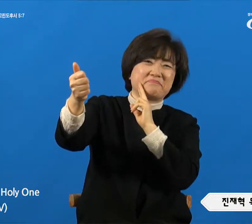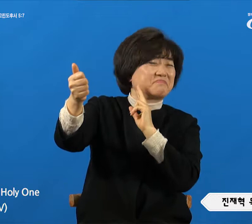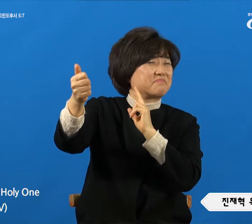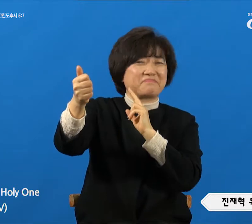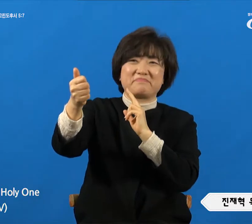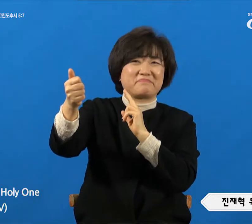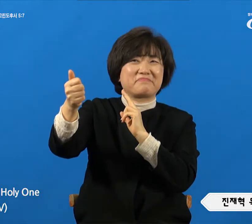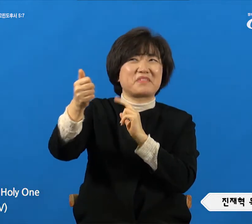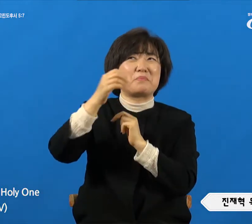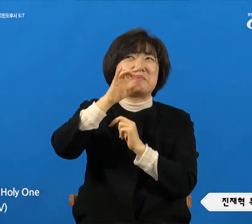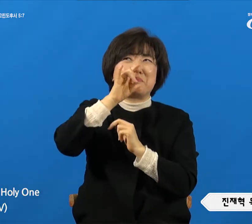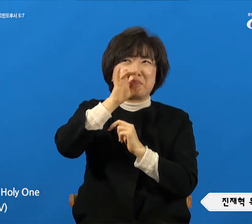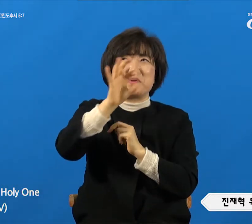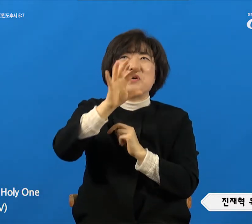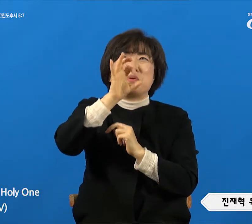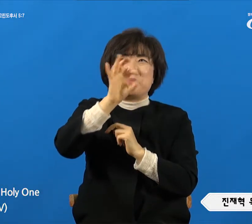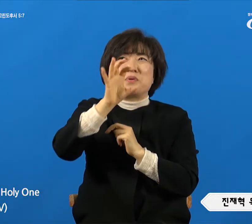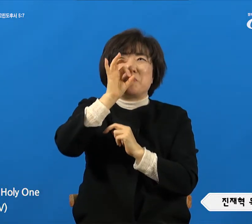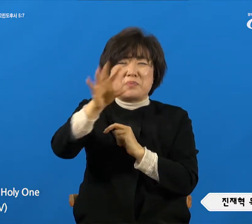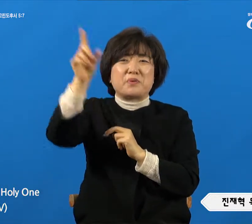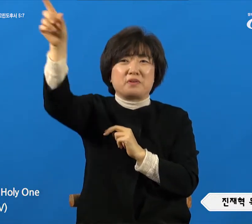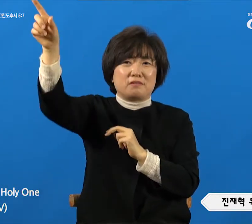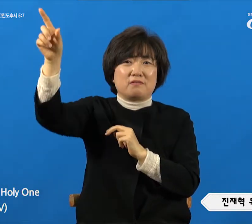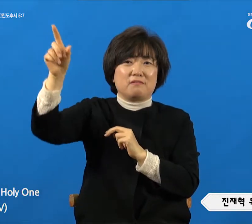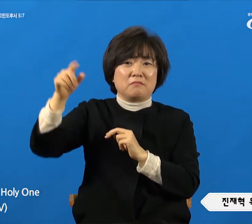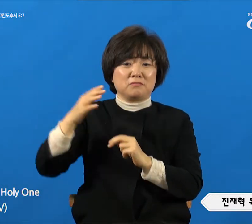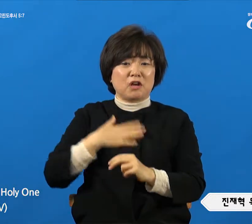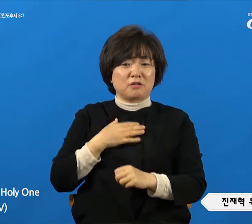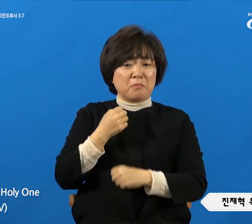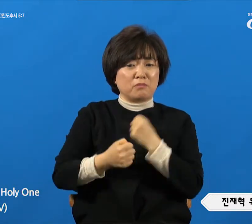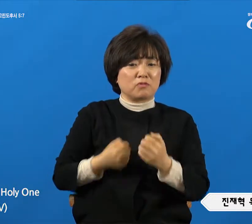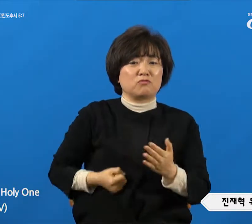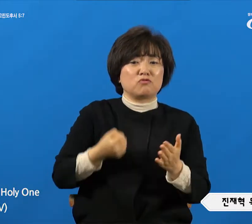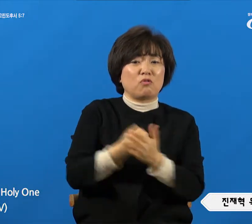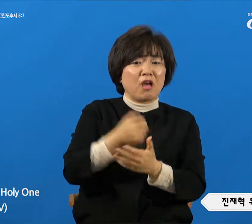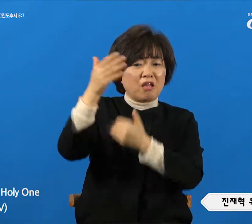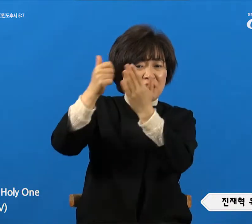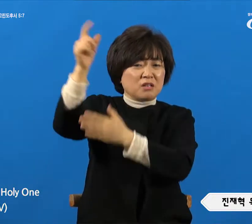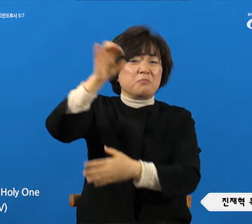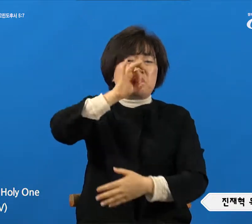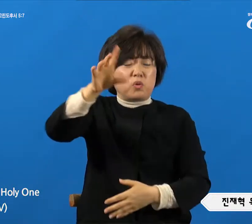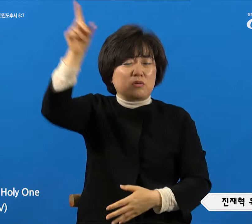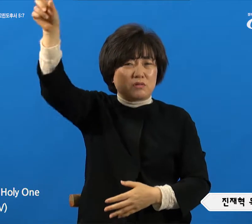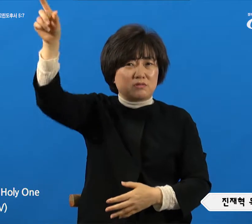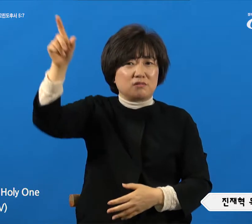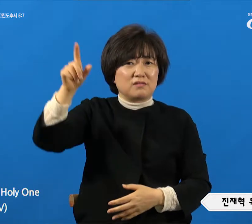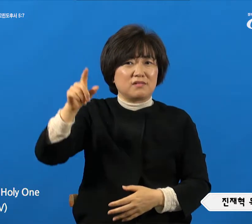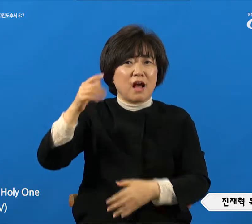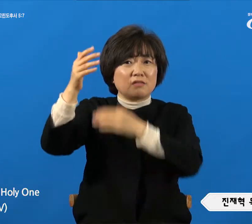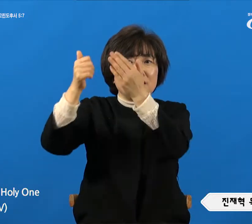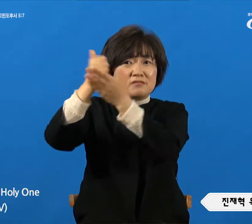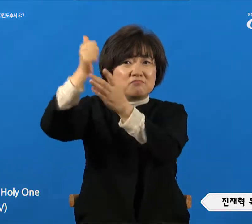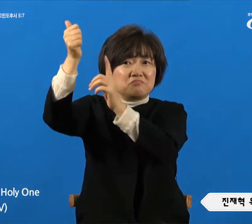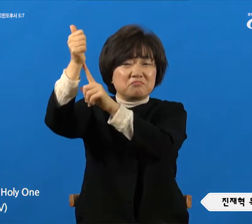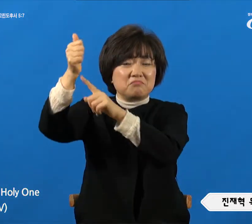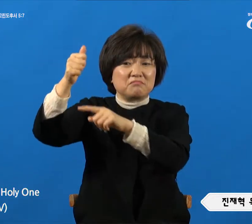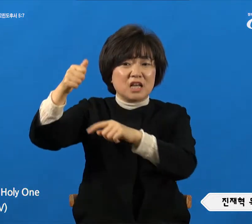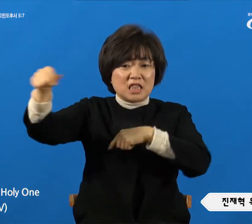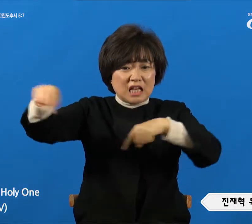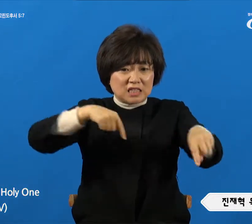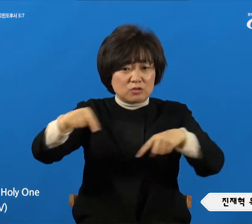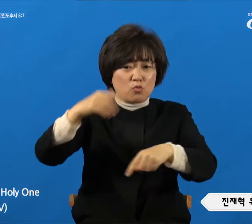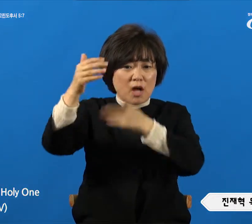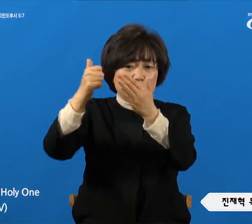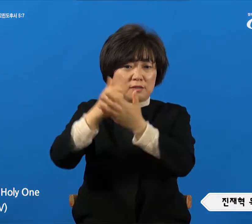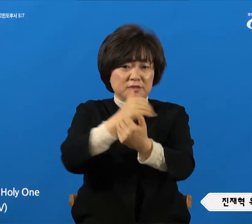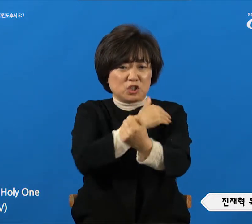걷답니다. 자기들이 결정했습니다. 자기들이 정했습니다. 하나님께서 주관하시고 하나님께서